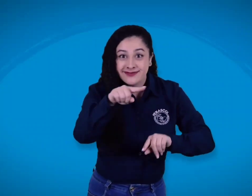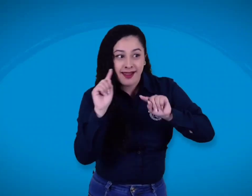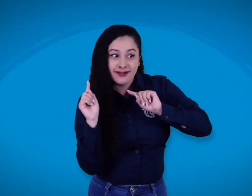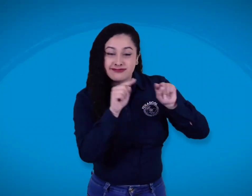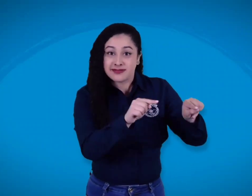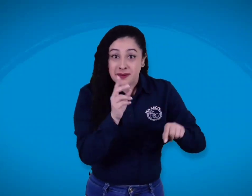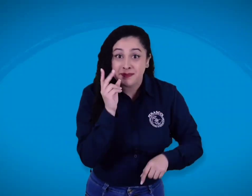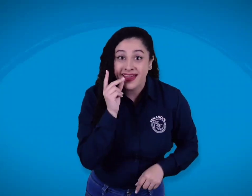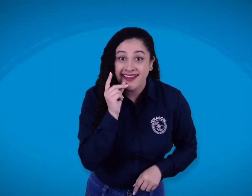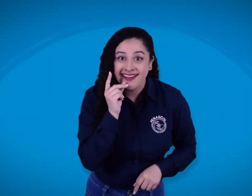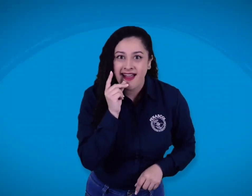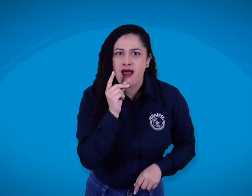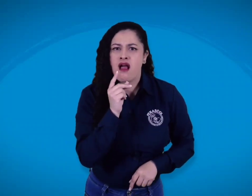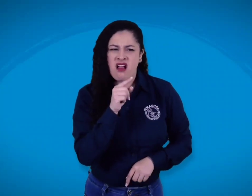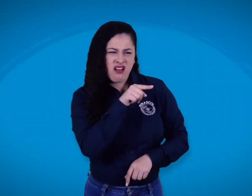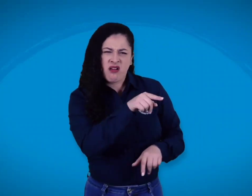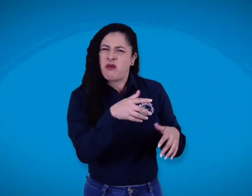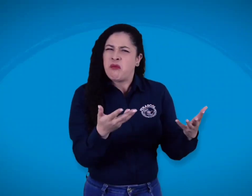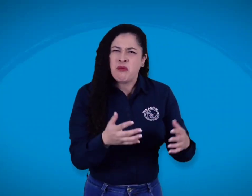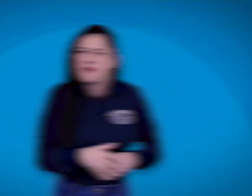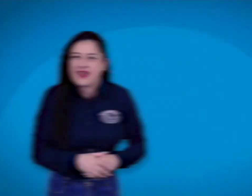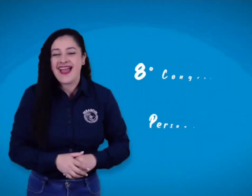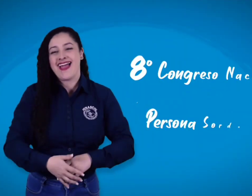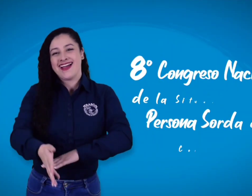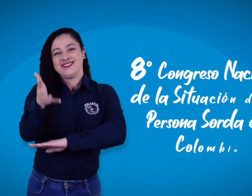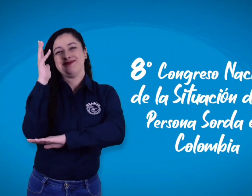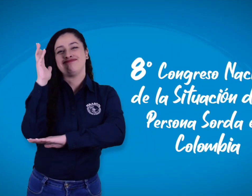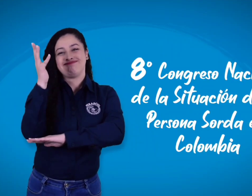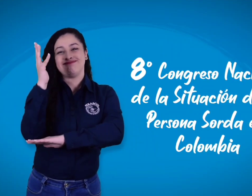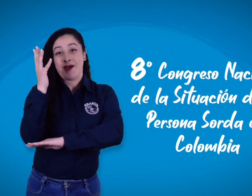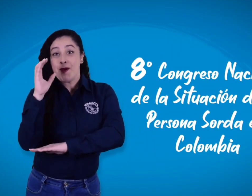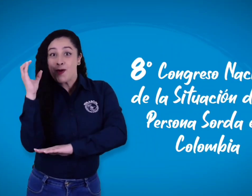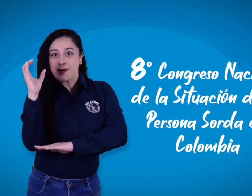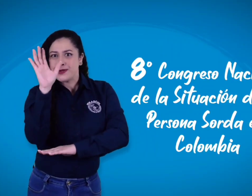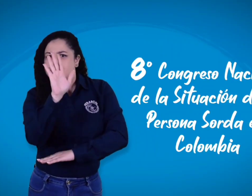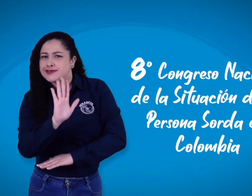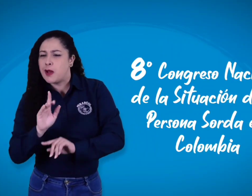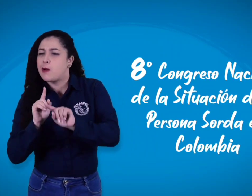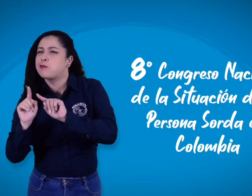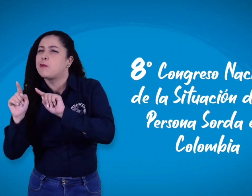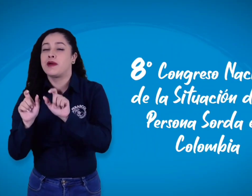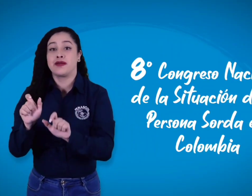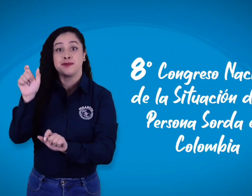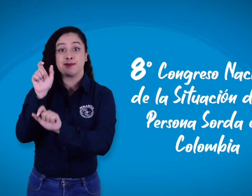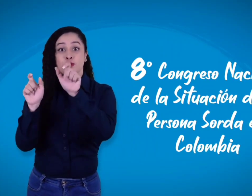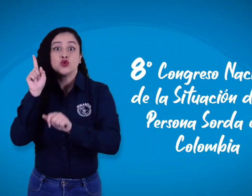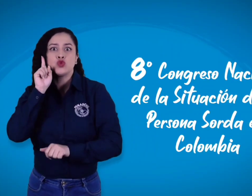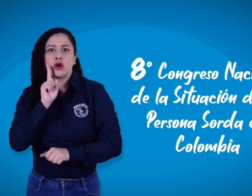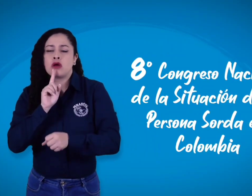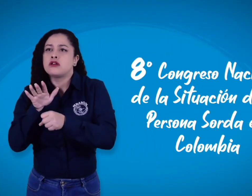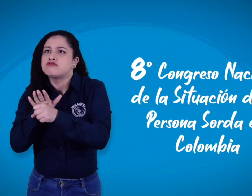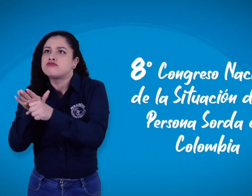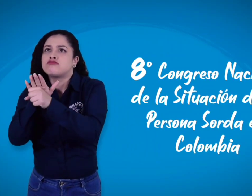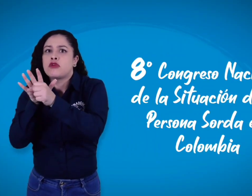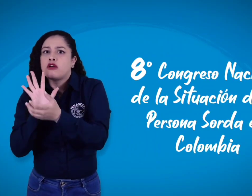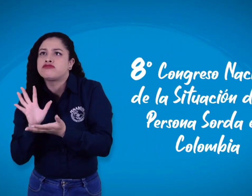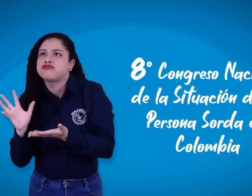desean viajar a la ciudad de pereira al octavo congreso nacional de la situación de la persona sorda en